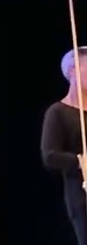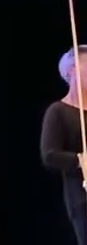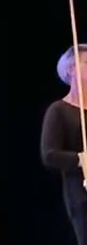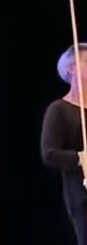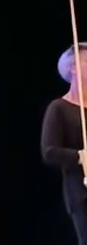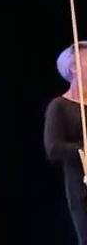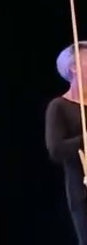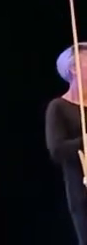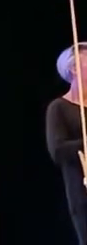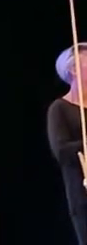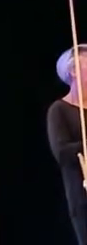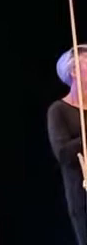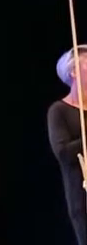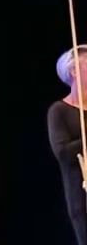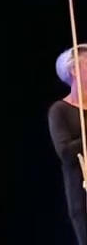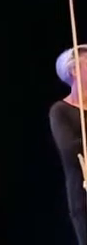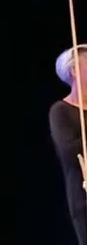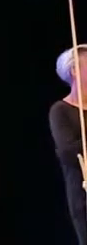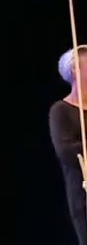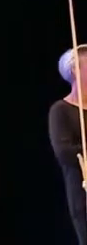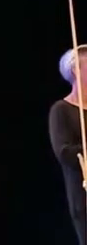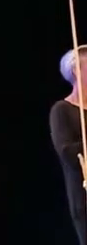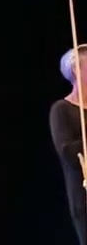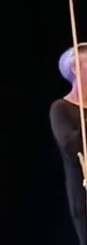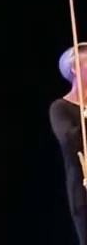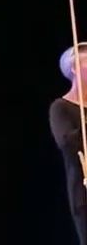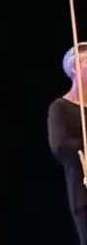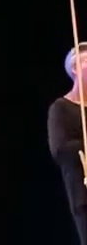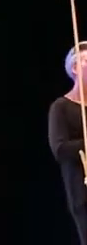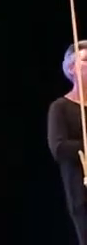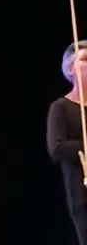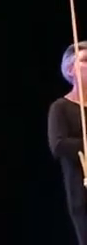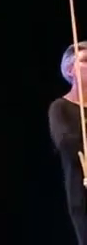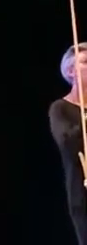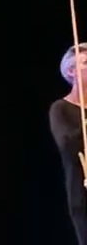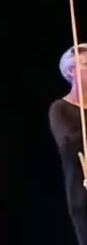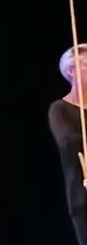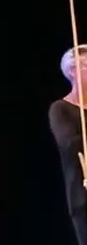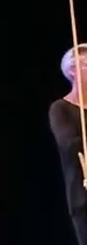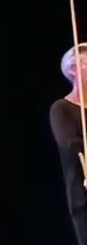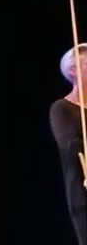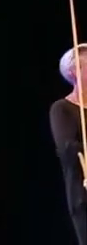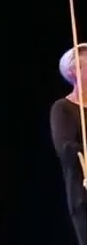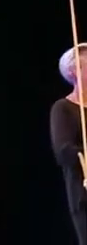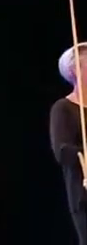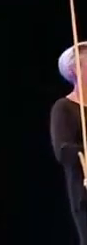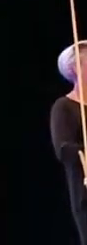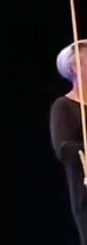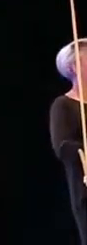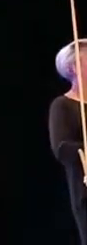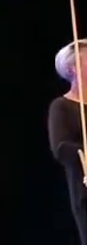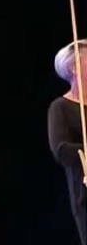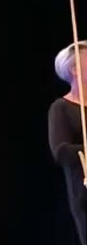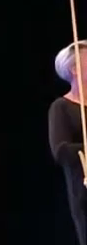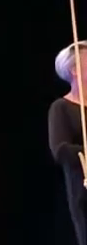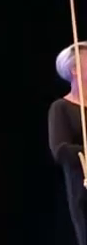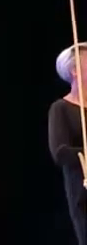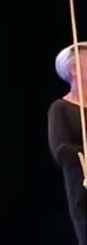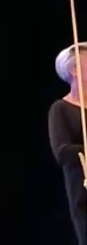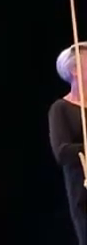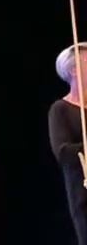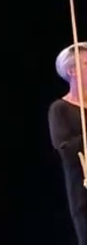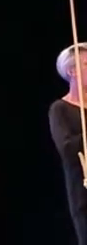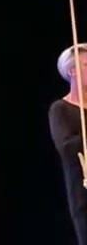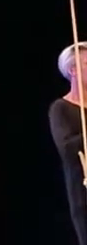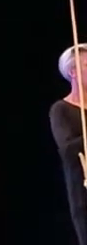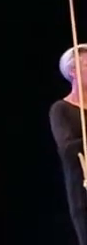många saker att förhandla om. Och under mötena pratar man om så kallad bördefördelning. Inställningen tenderar att vara